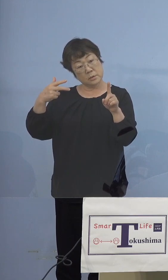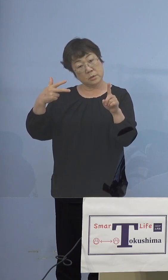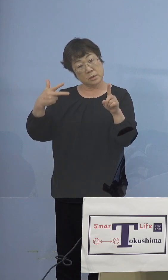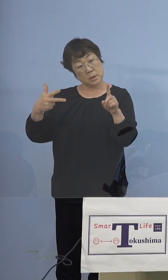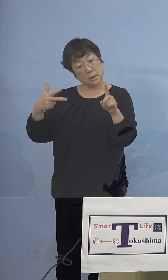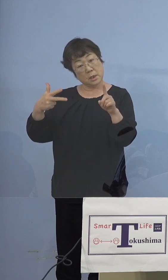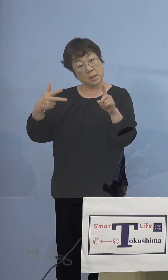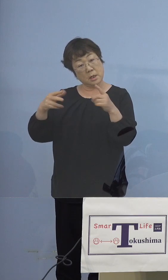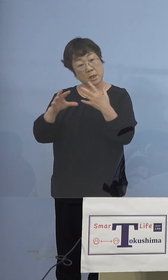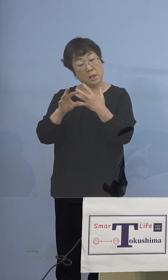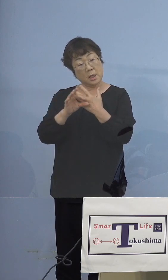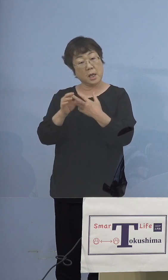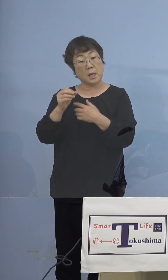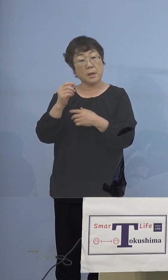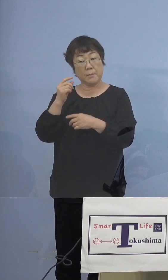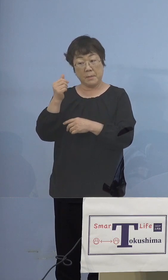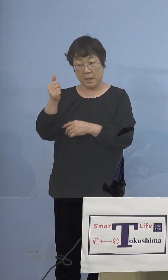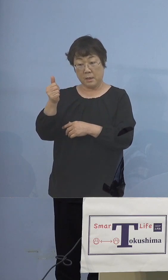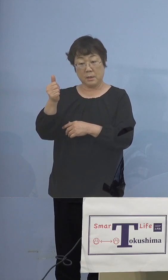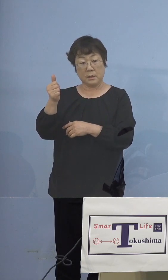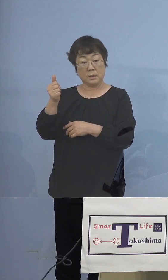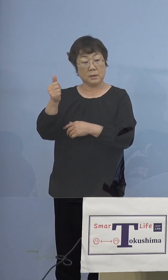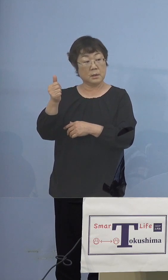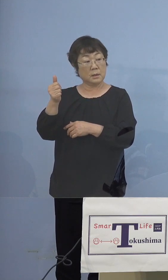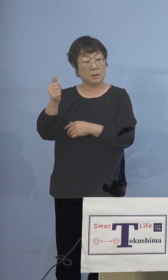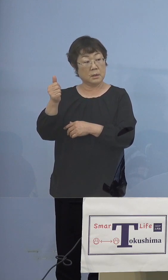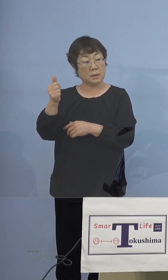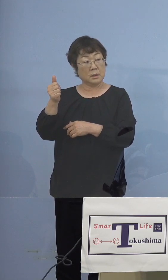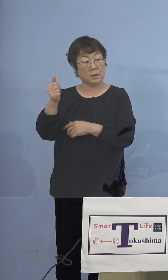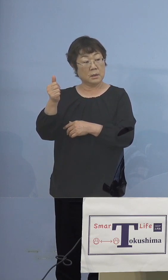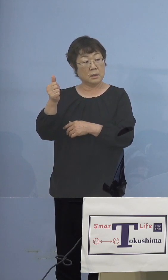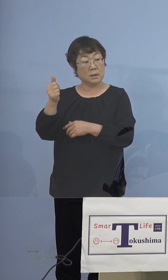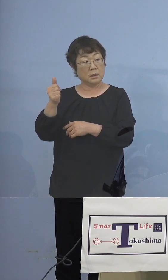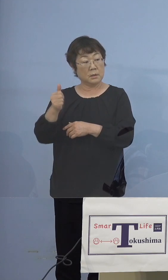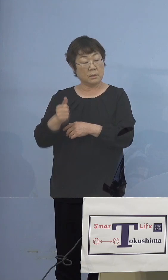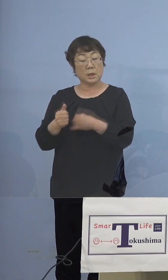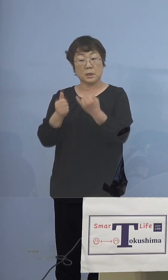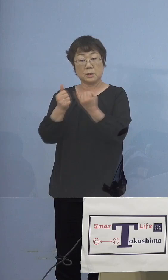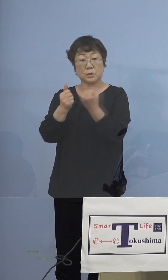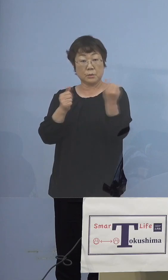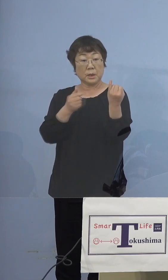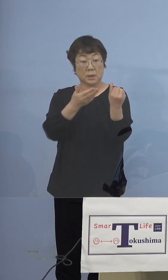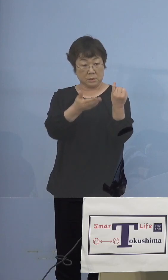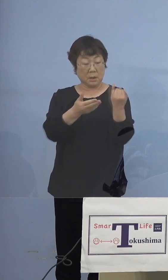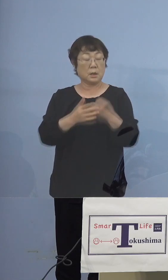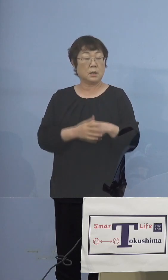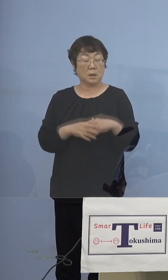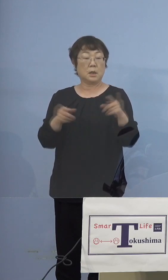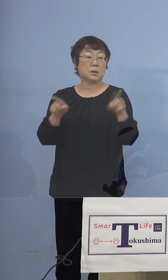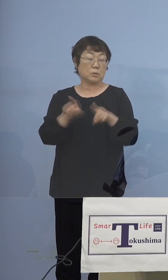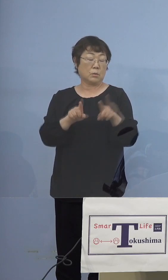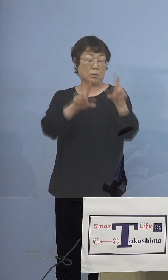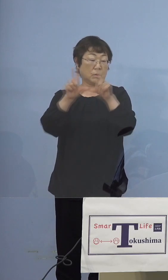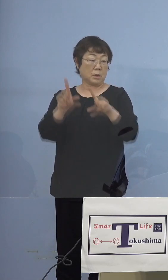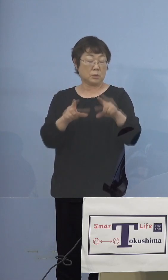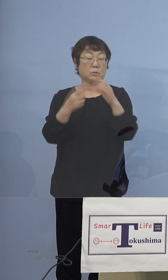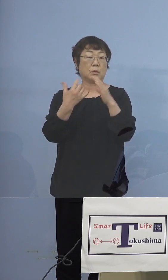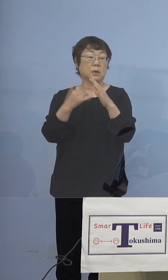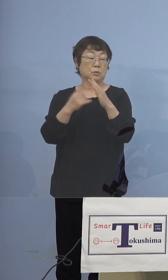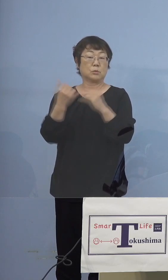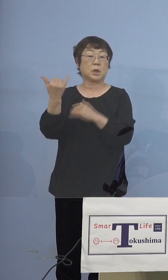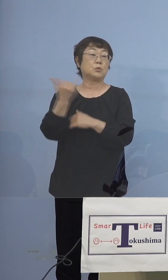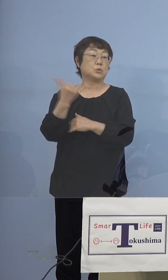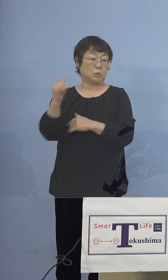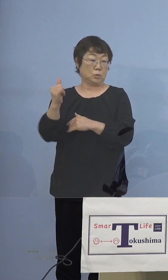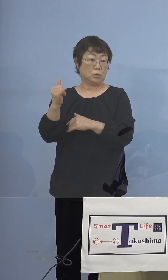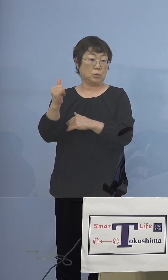1637例目というのは、妻になる方、 そうですね、同居のご家族でご夫婦だというふうに聞いております。